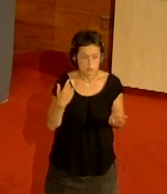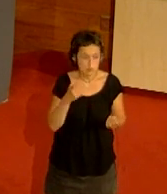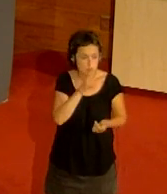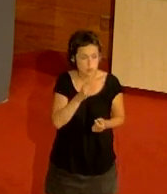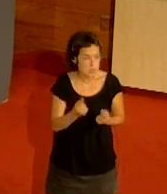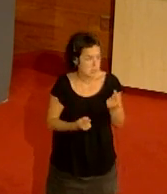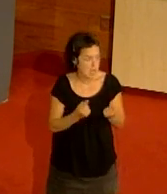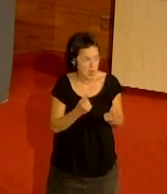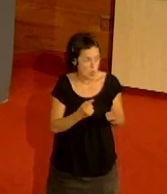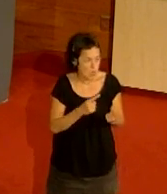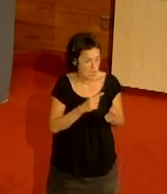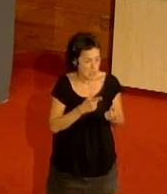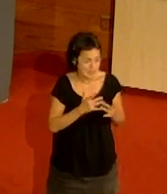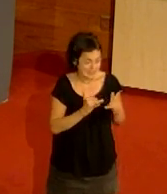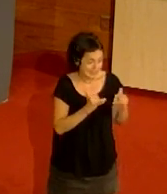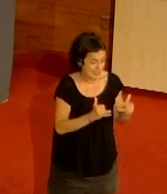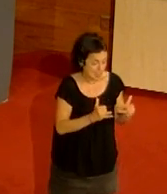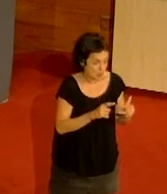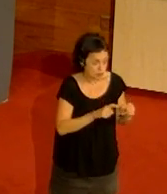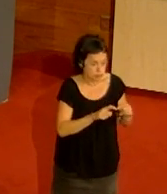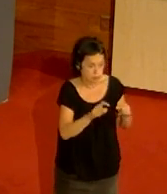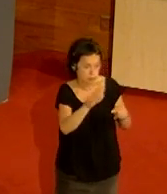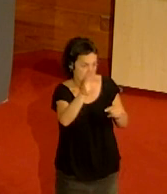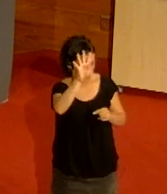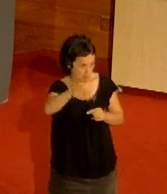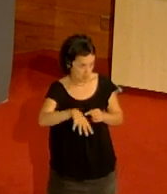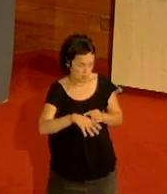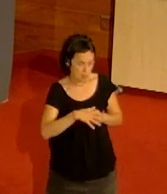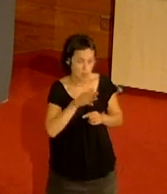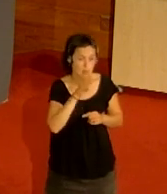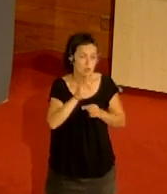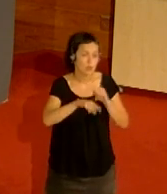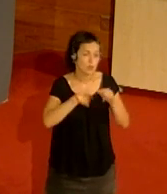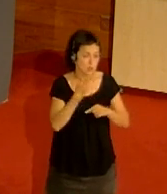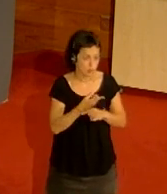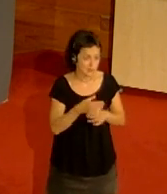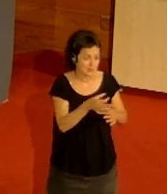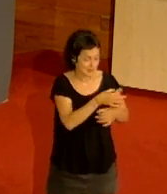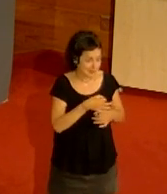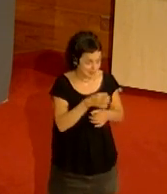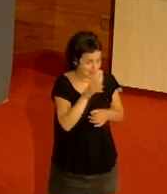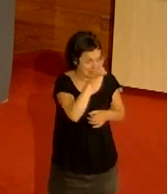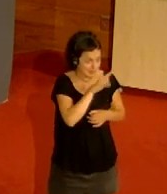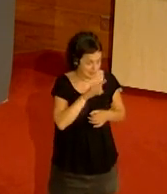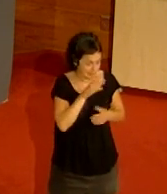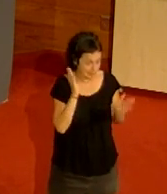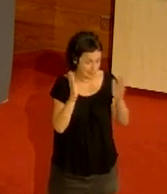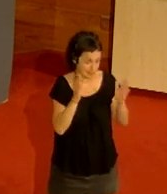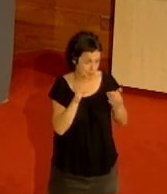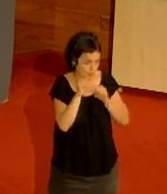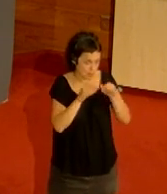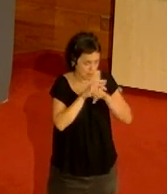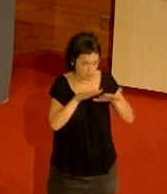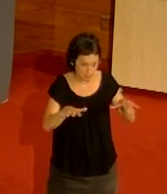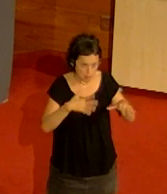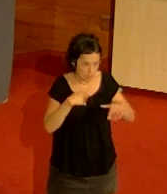Barcelona. Pero luego hemos visto, por ejemplo, durante la pandemia en las Islas Canarias, cómo la gente se quedaba atrapada durante semanas